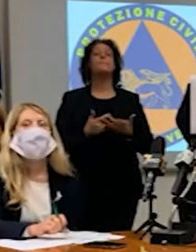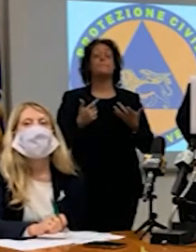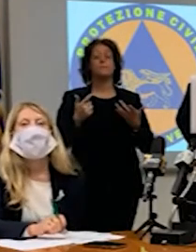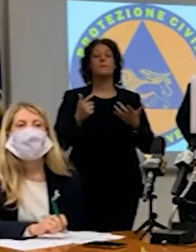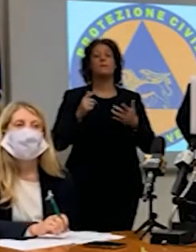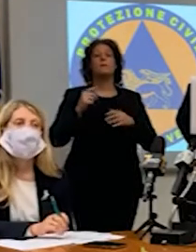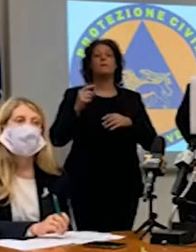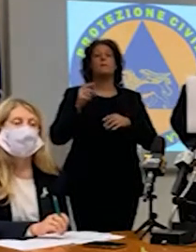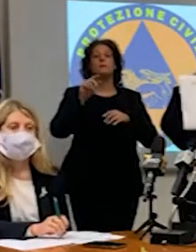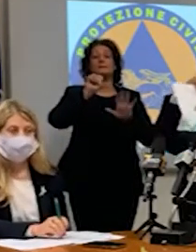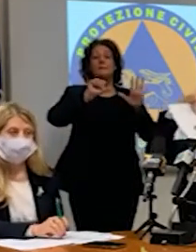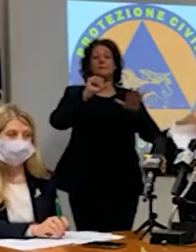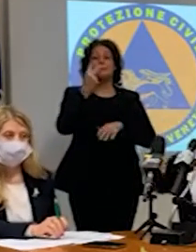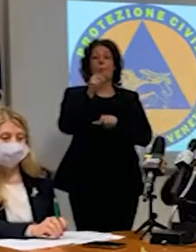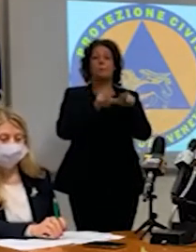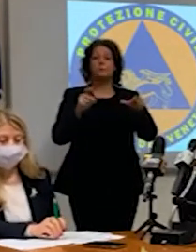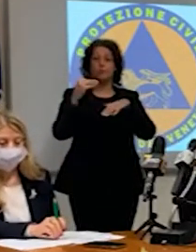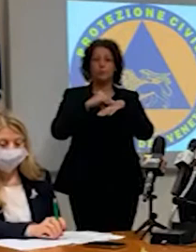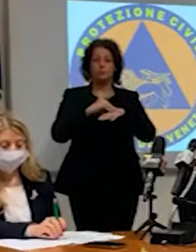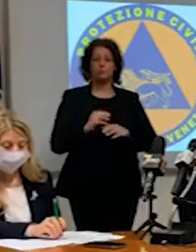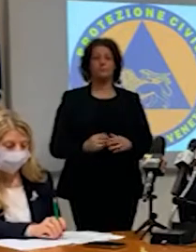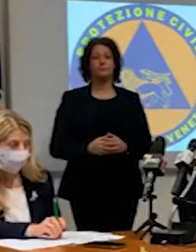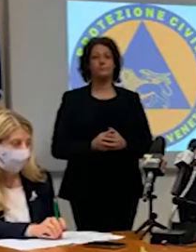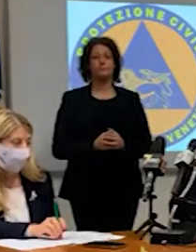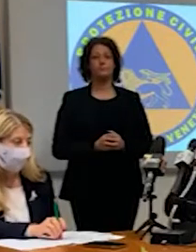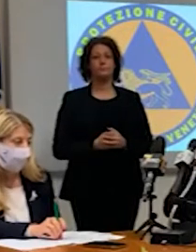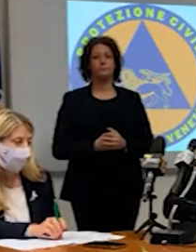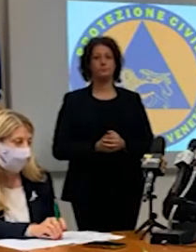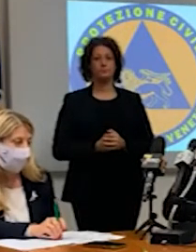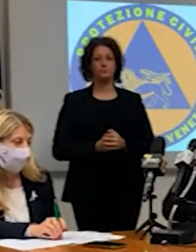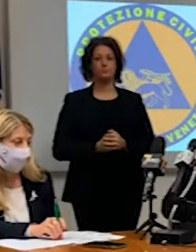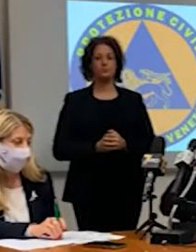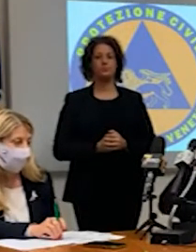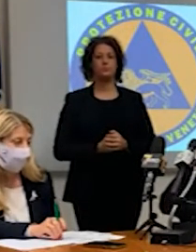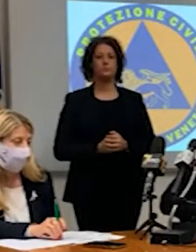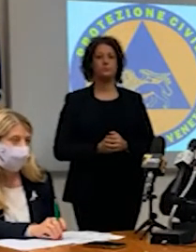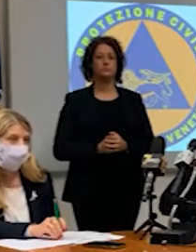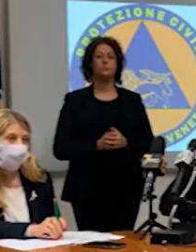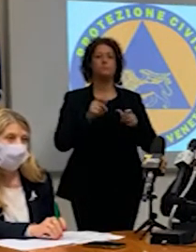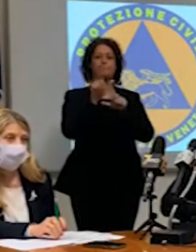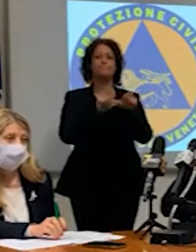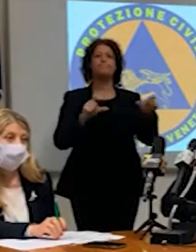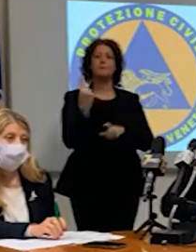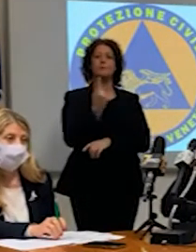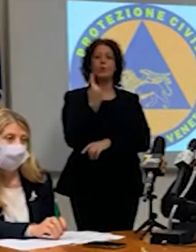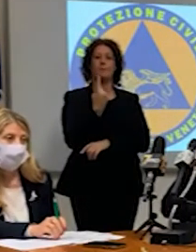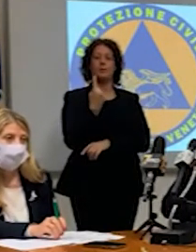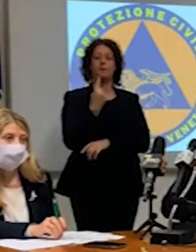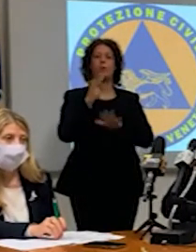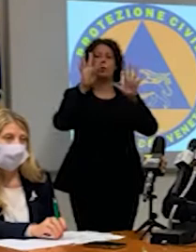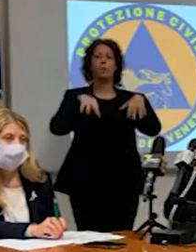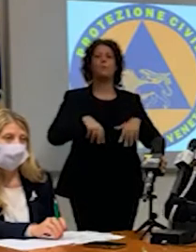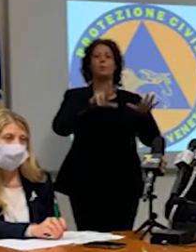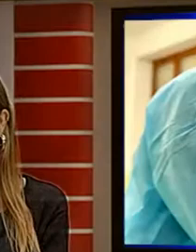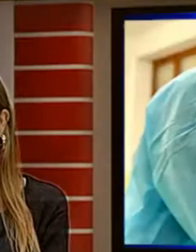22 gravi e 74 negativi dati di cui 7 in terapia intensiva in provincia invece sono 21 le persone in cura all'ospedale